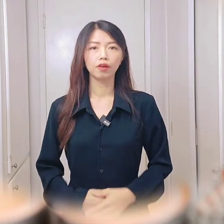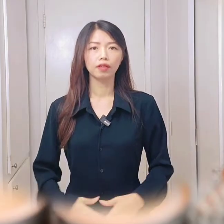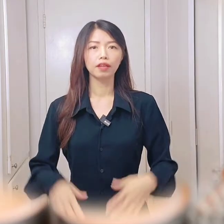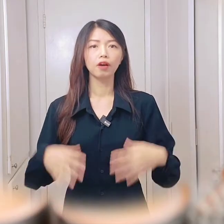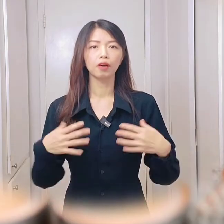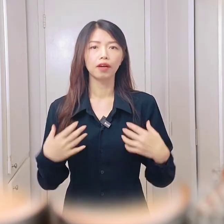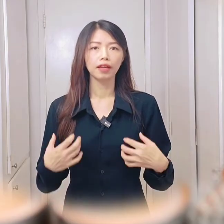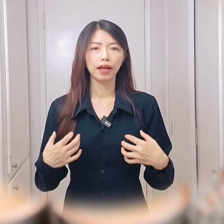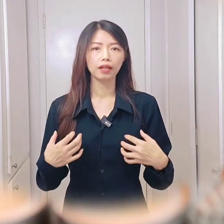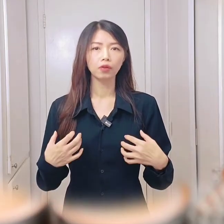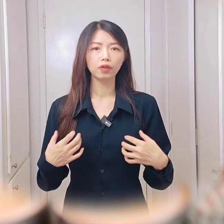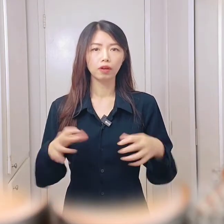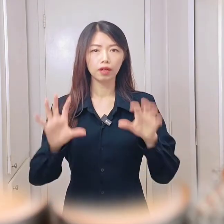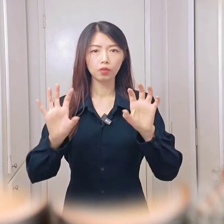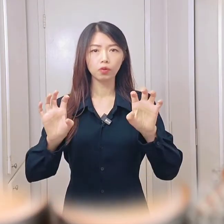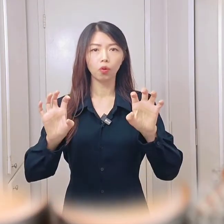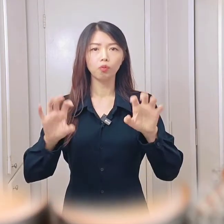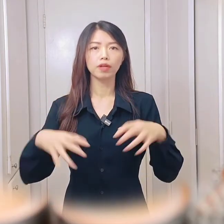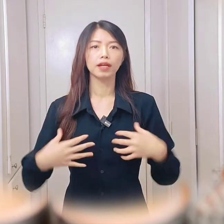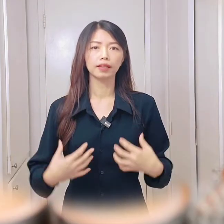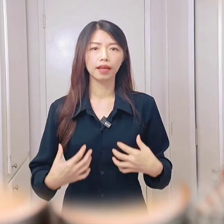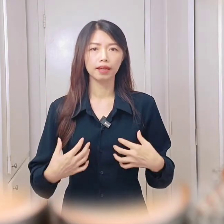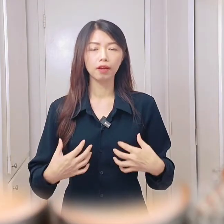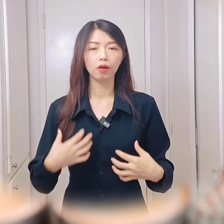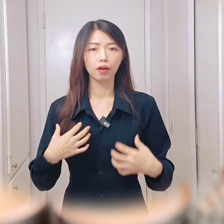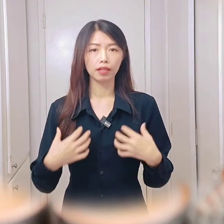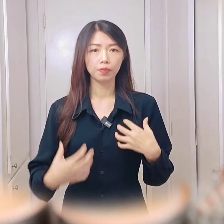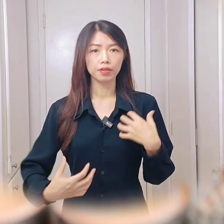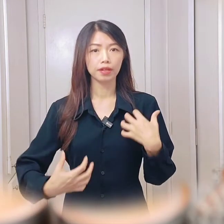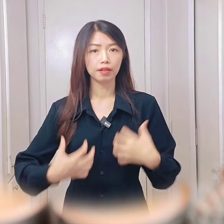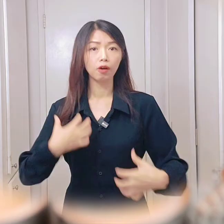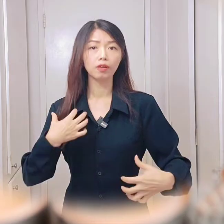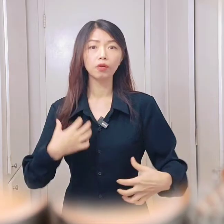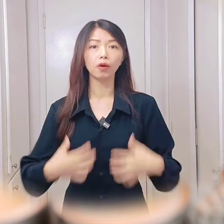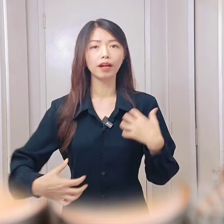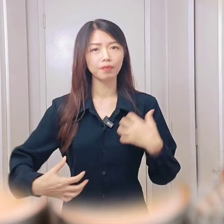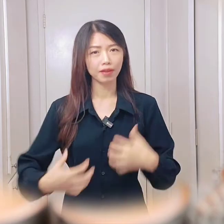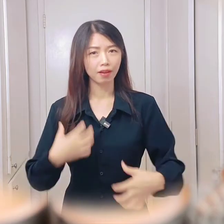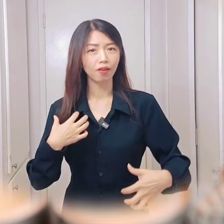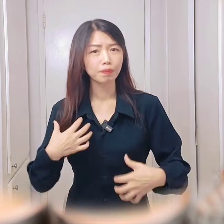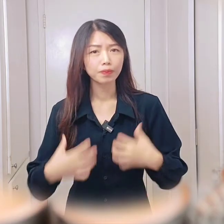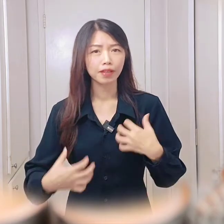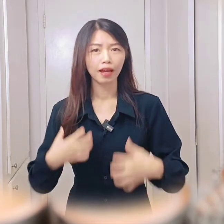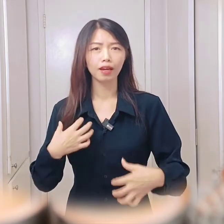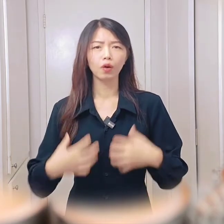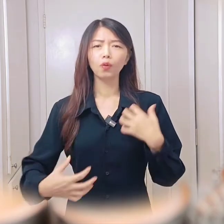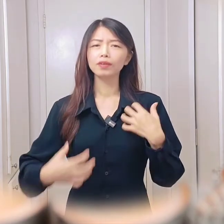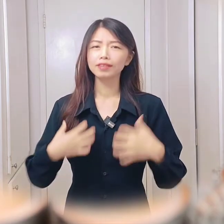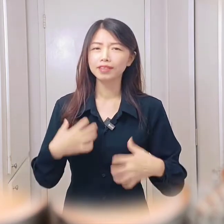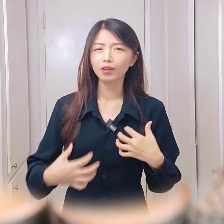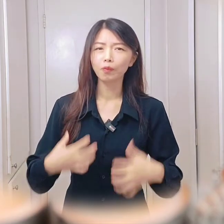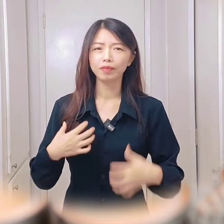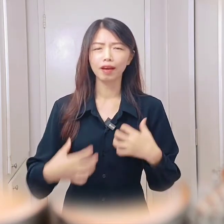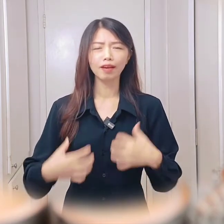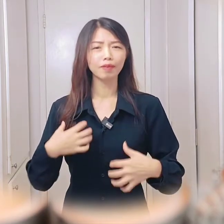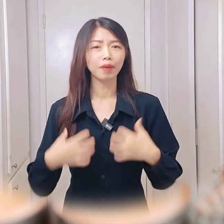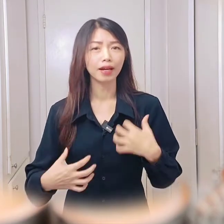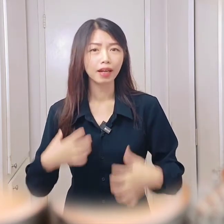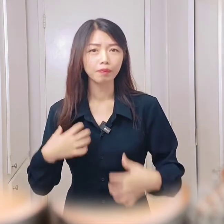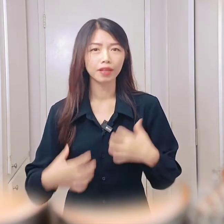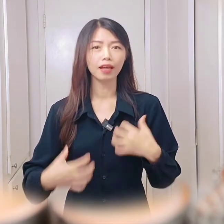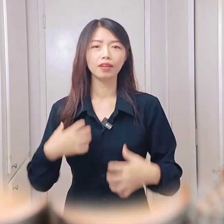하는 대수어는요. 양손을 이렇게 손을 오므린 상태에서 가슴 위치에서 서로 엇갈리면서 기쁘다 혹은